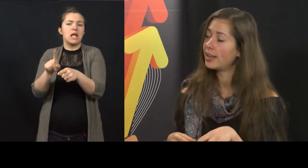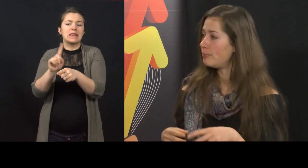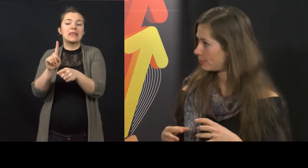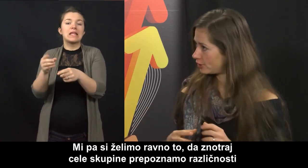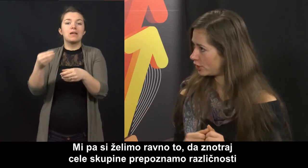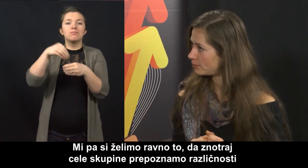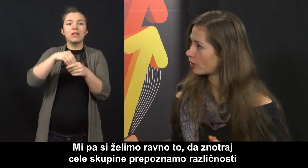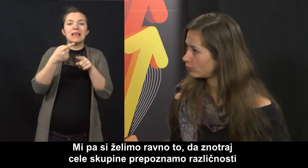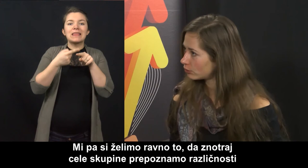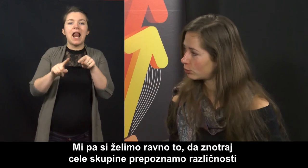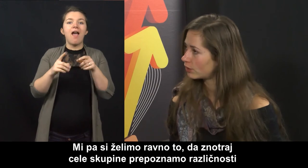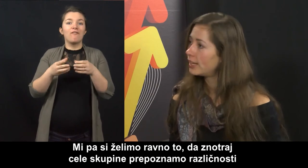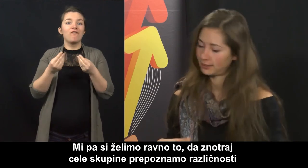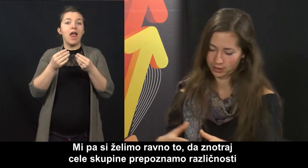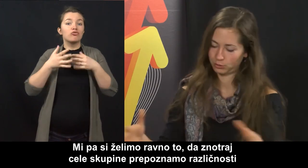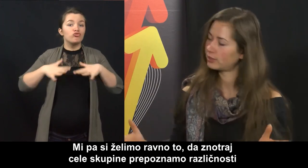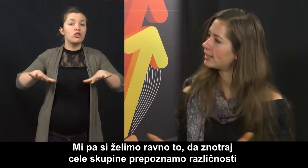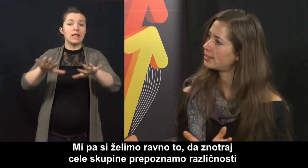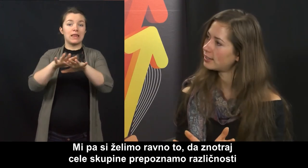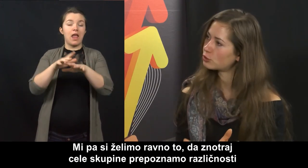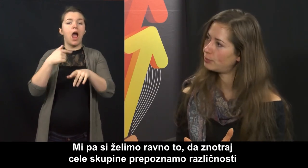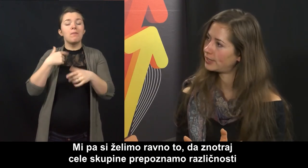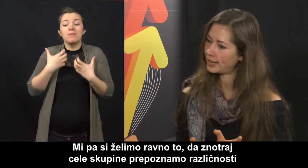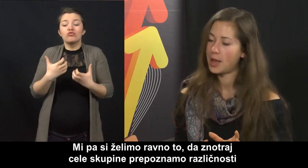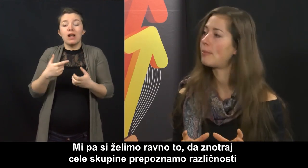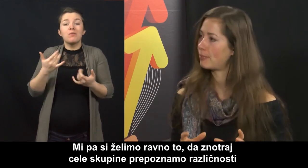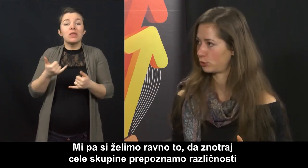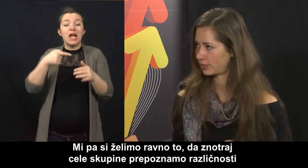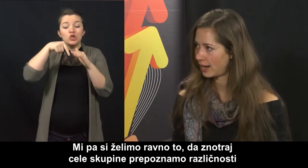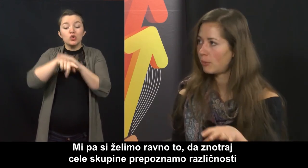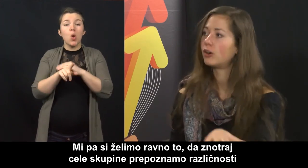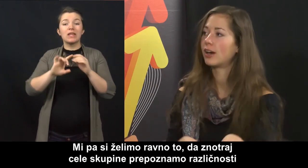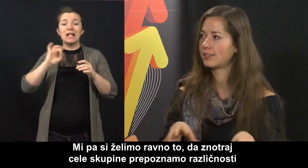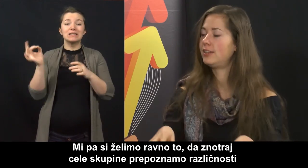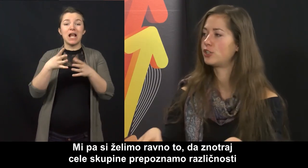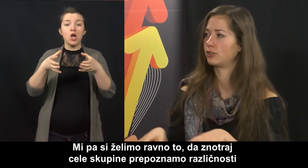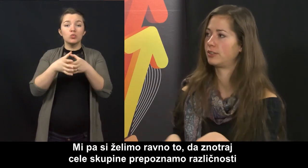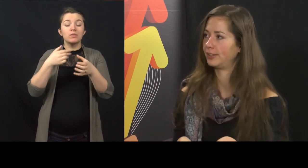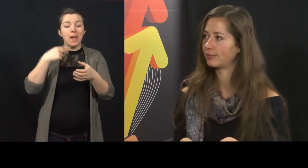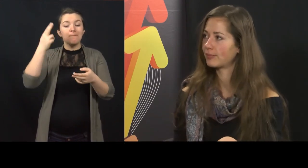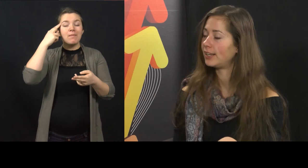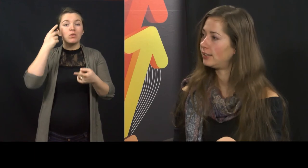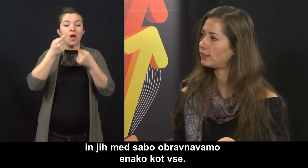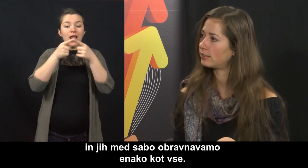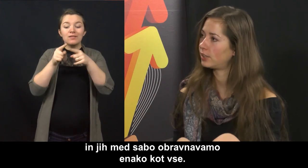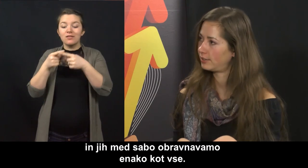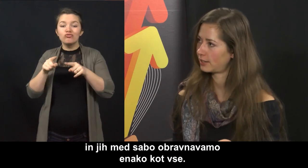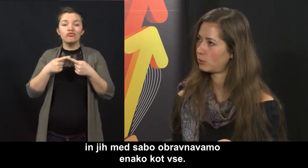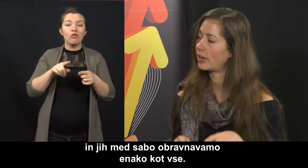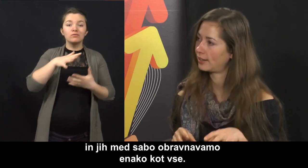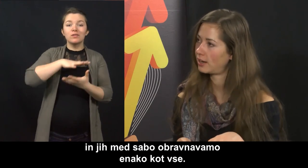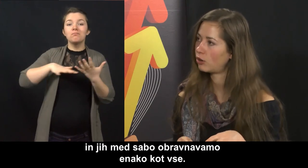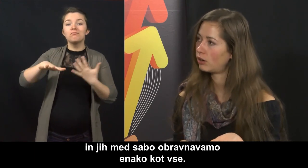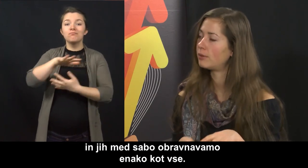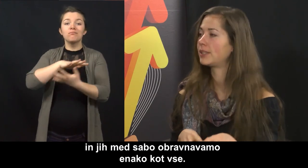večine. Mi pa si želimo ravno to, da znotraj cele skupine prepoznamo različnosti in jih